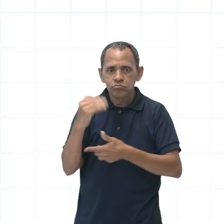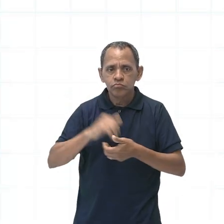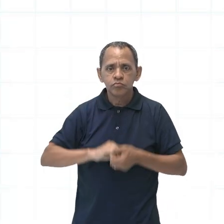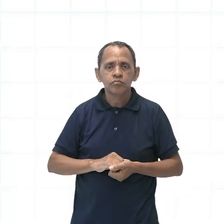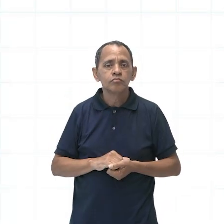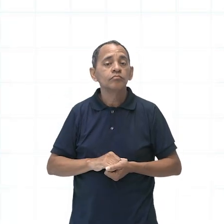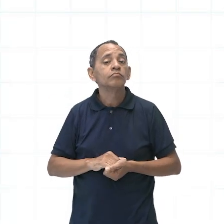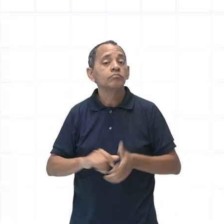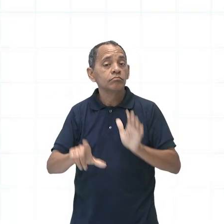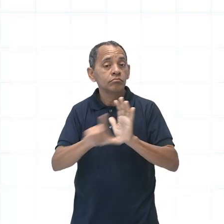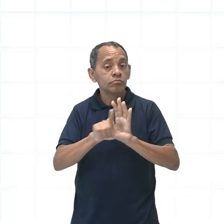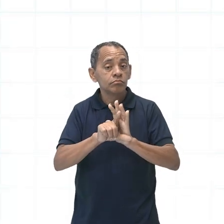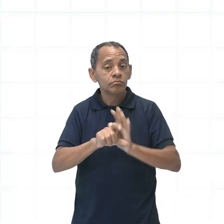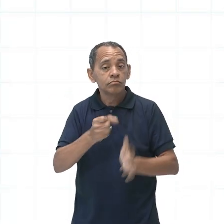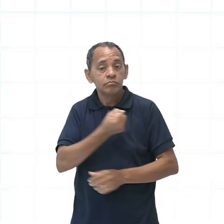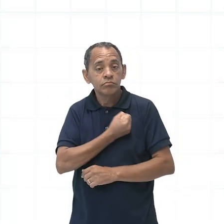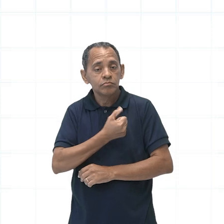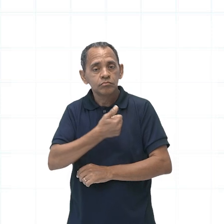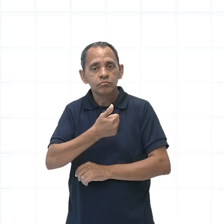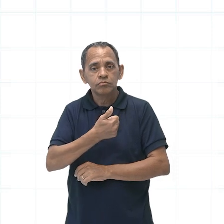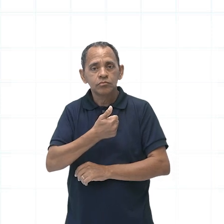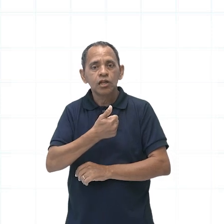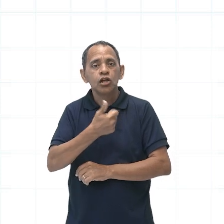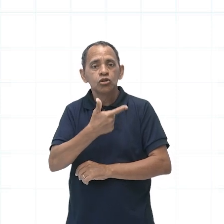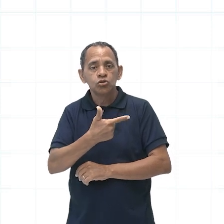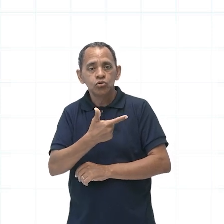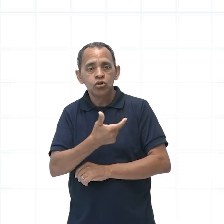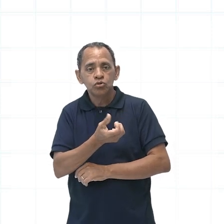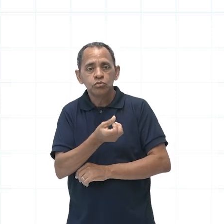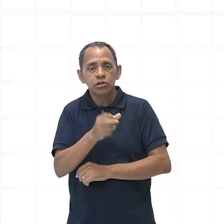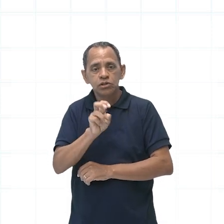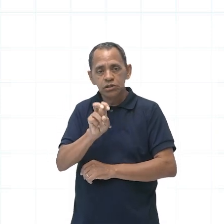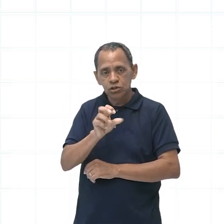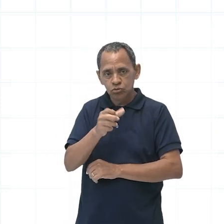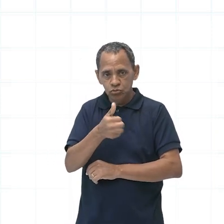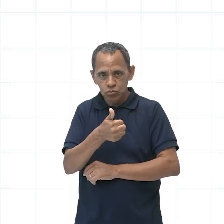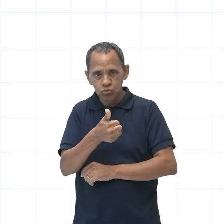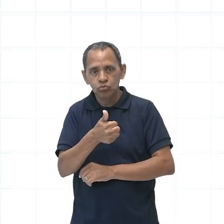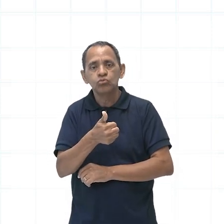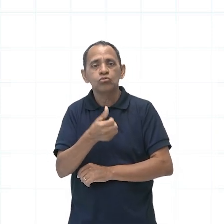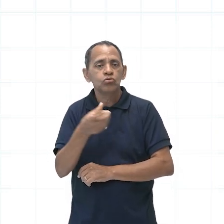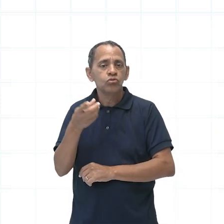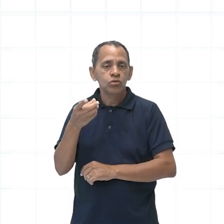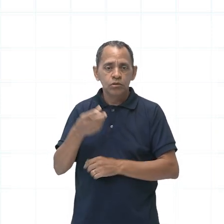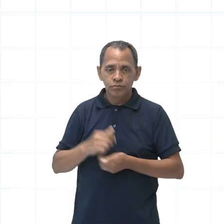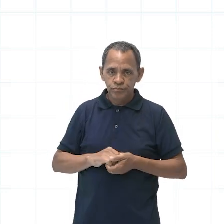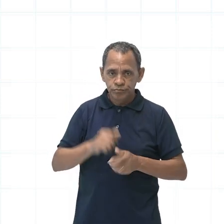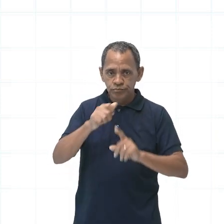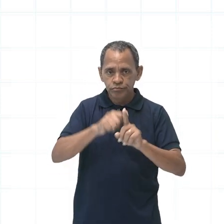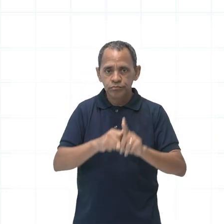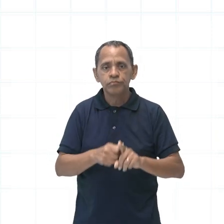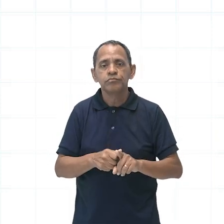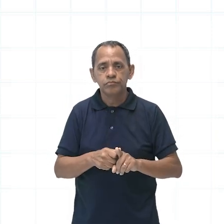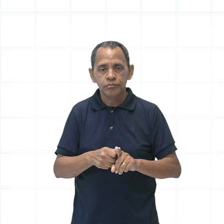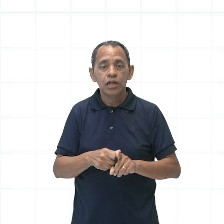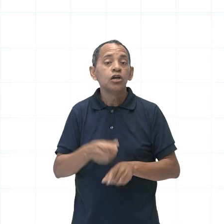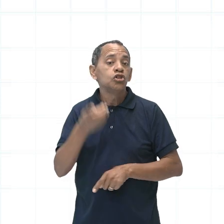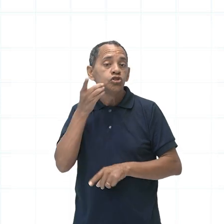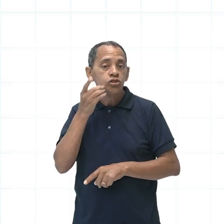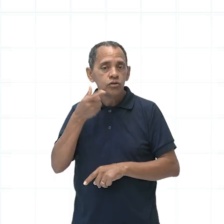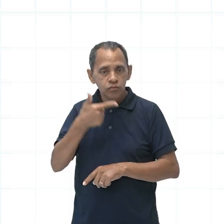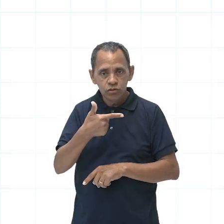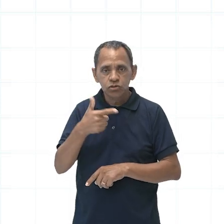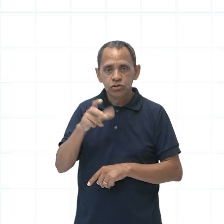a lei é a Lei número 12.651, de 25 de maio de 2012, que é conhecida como Código